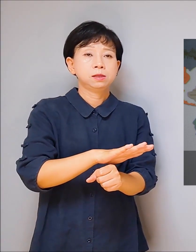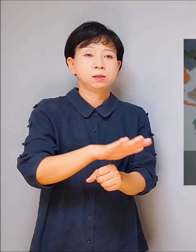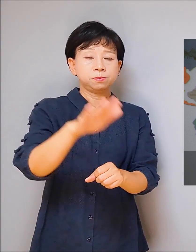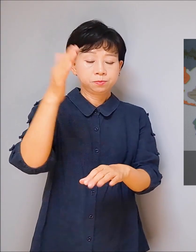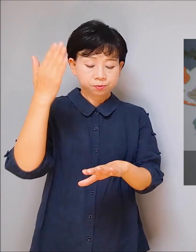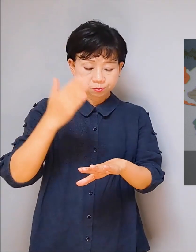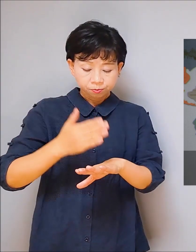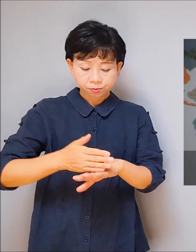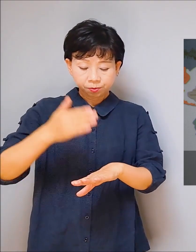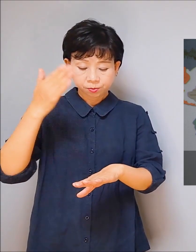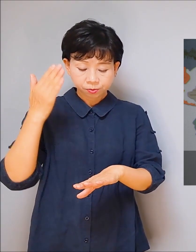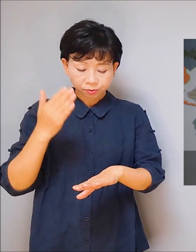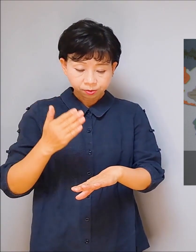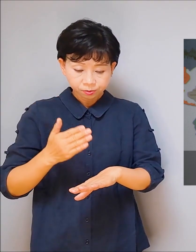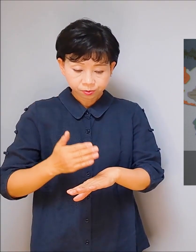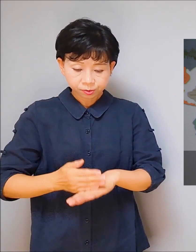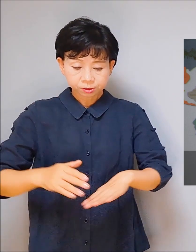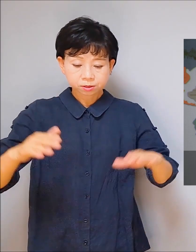사랑,